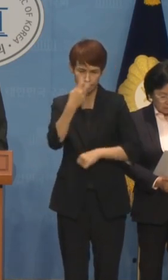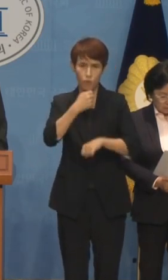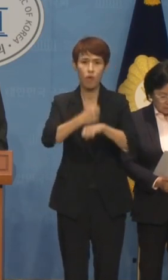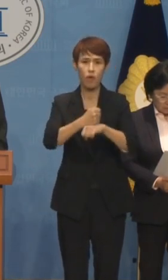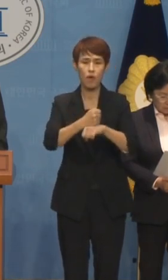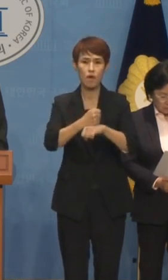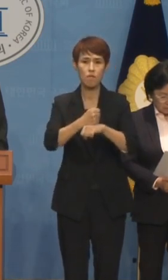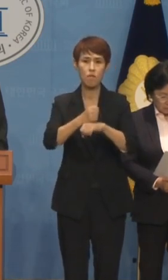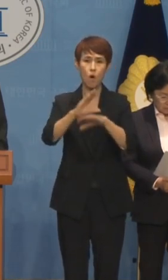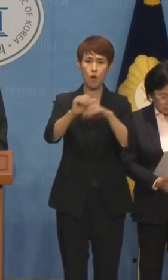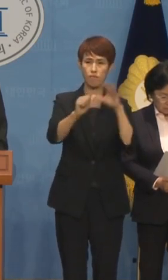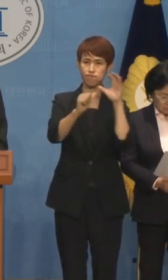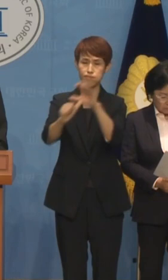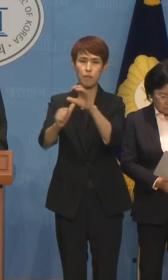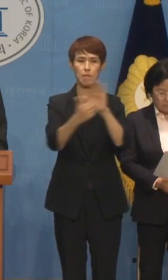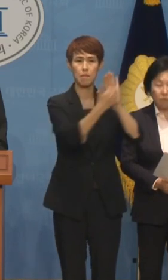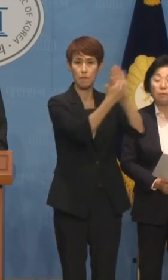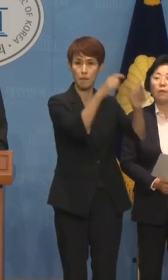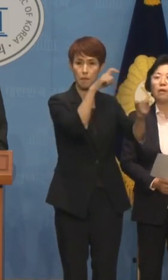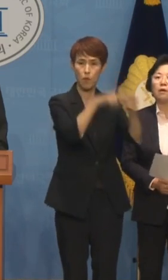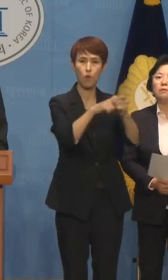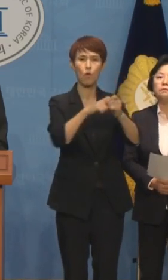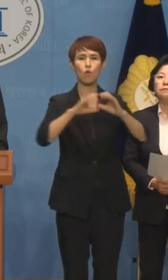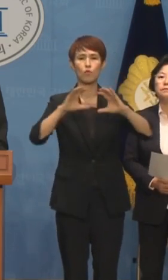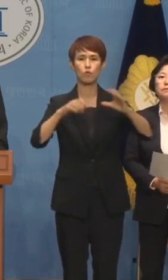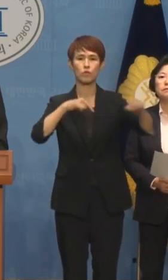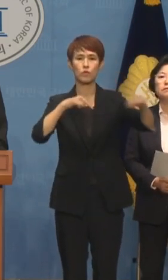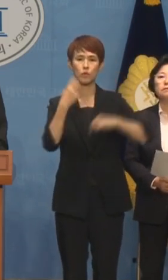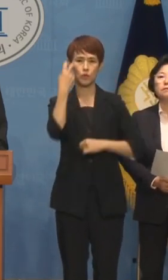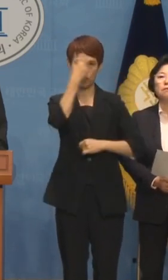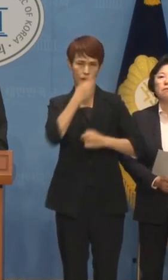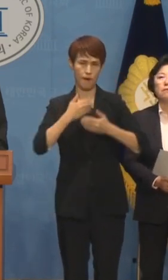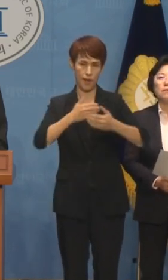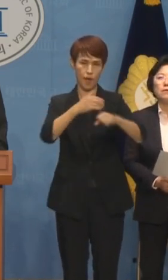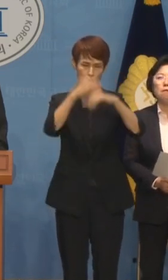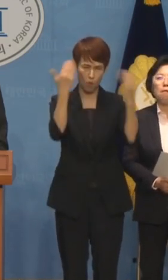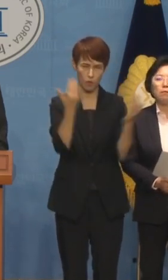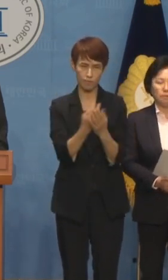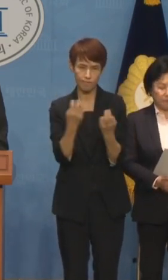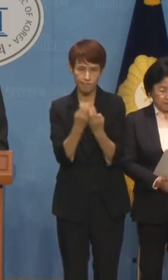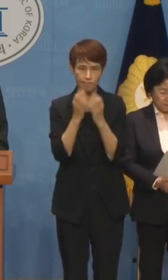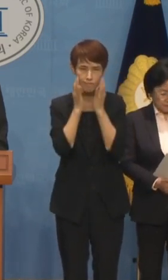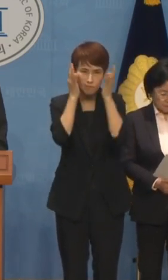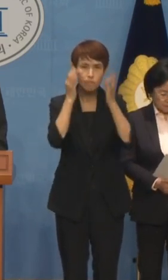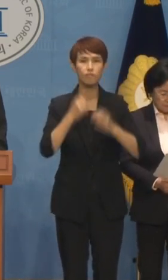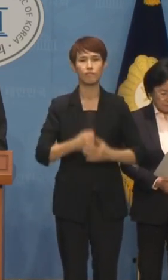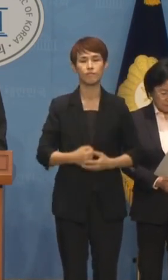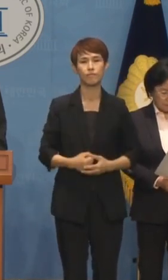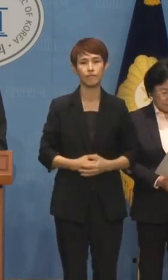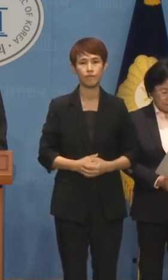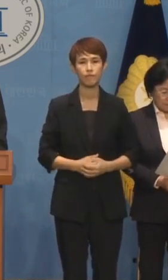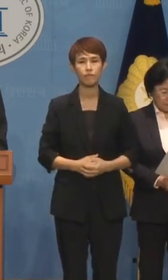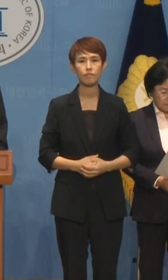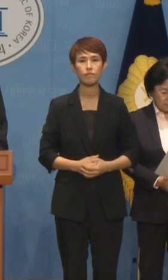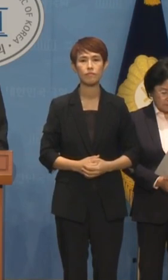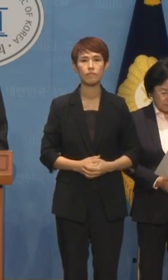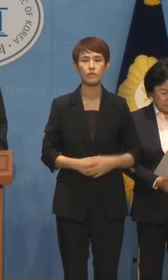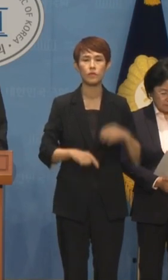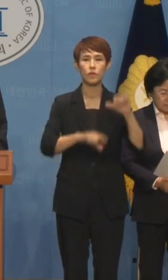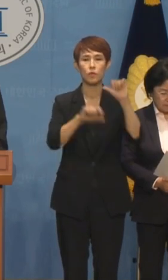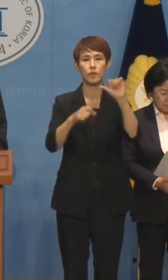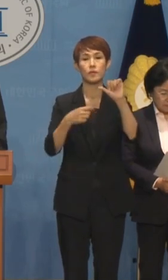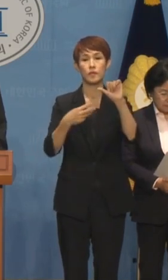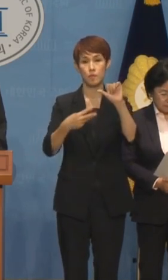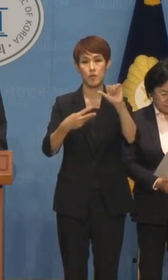언론 탄압 폭주를 막기 위한 국정조사 추진 등 모든 수단을 강구할 것입니다. 2024년 5월